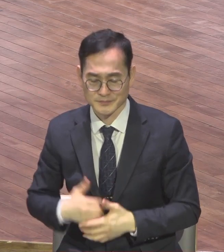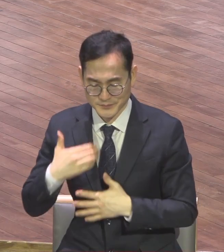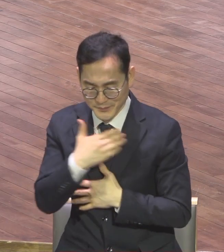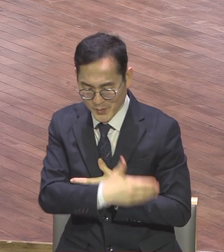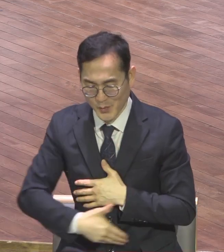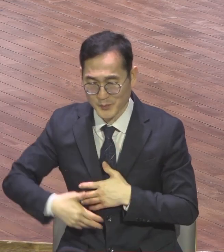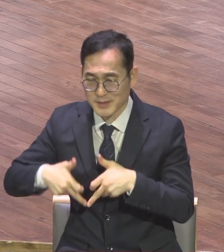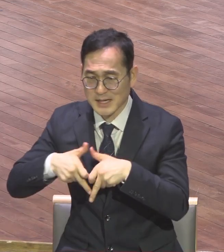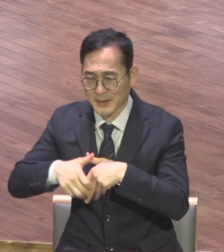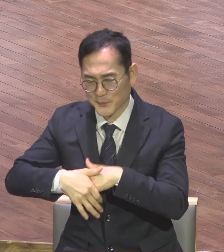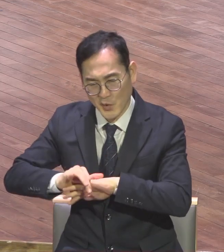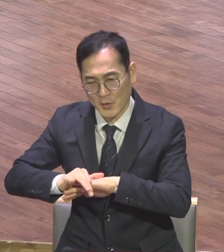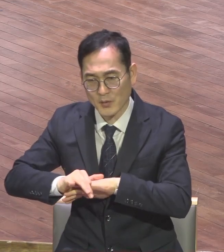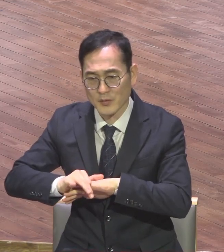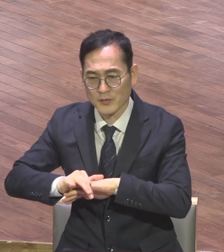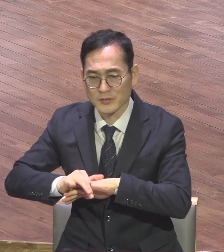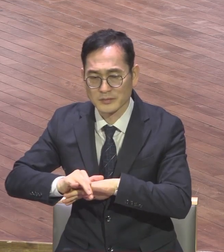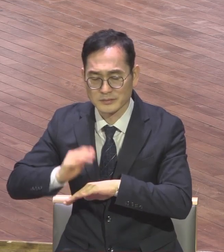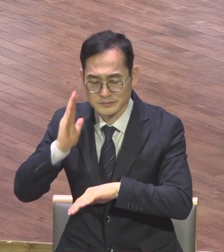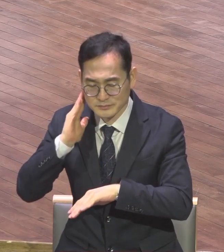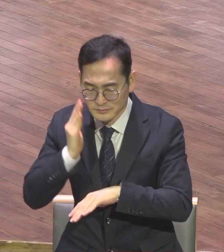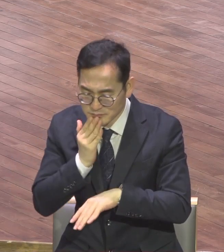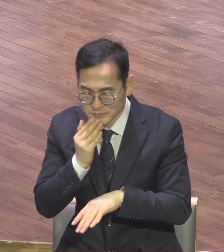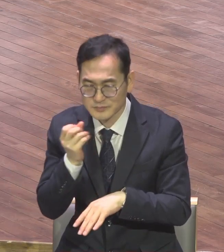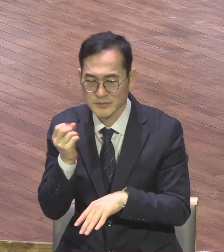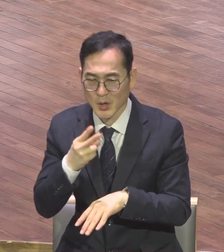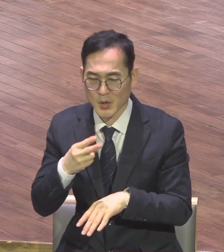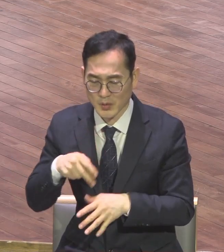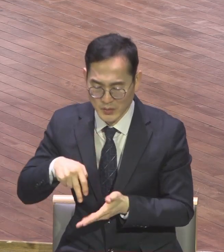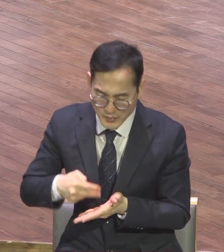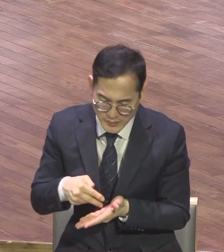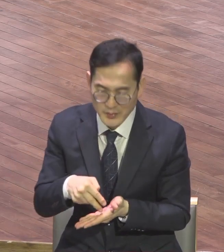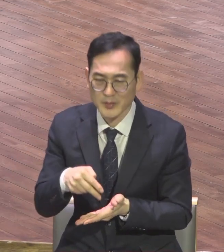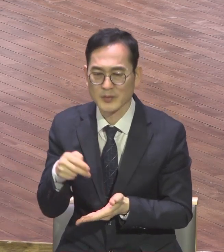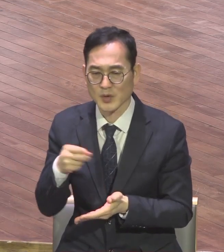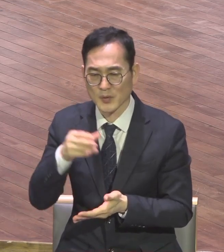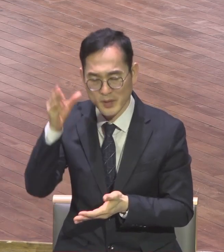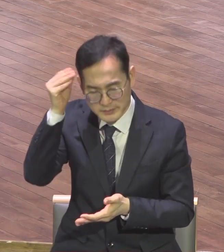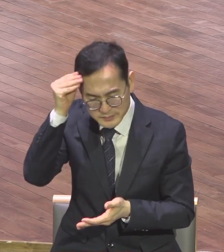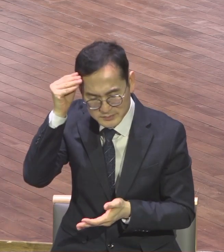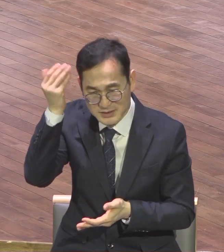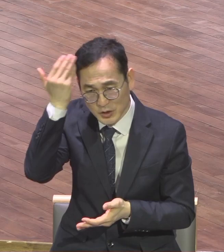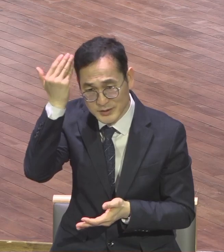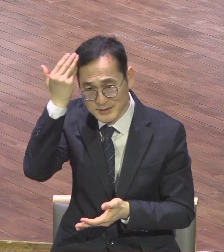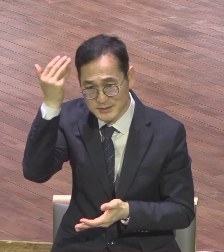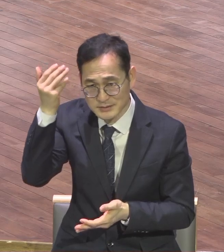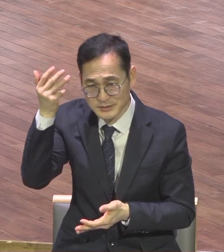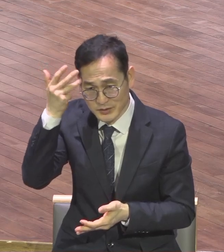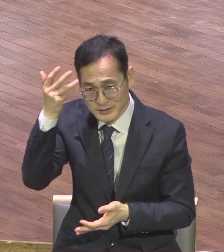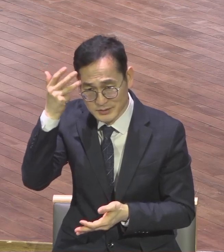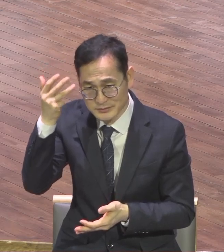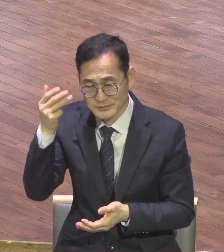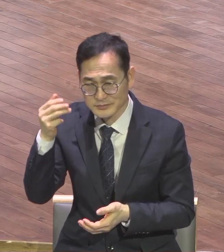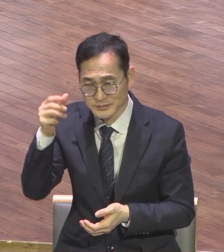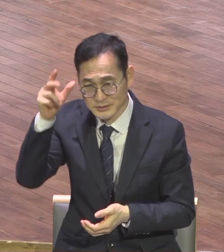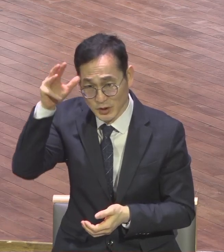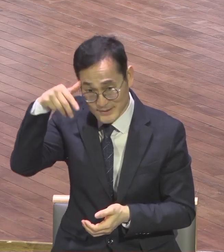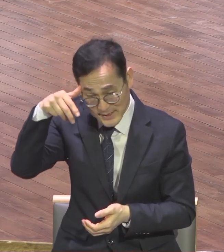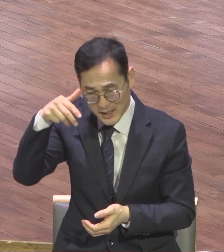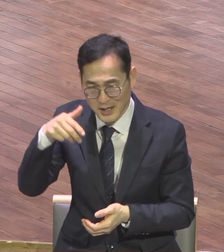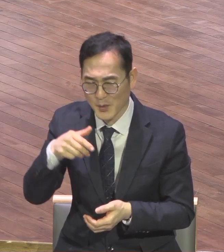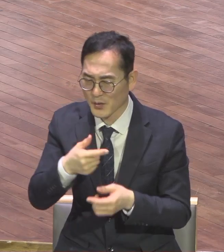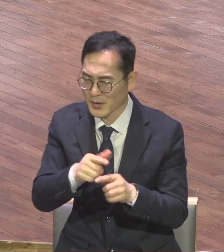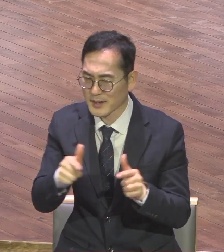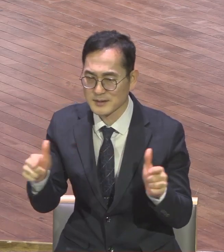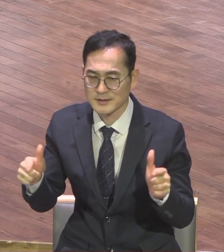신체적으로 장애가 있는 분들 선천적으로 그렇게 태어날 때부터 장애가 있는 분이 있고